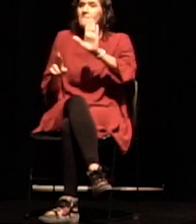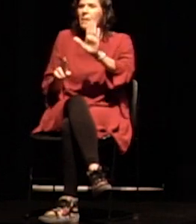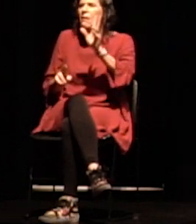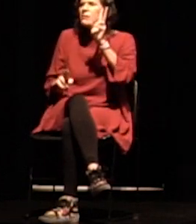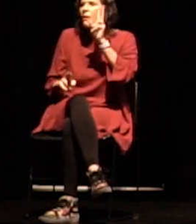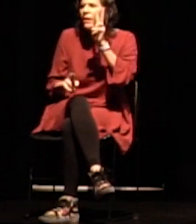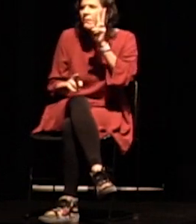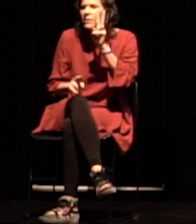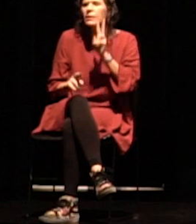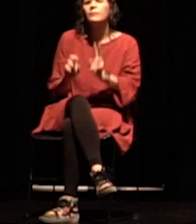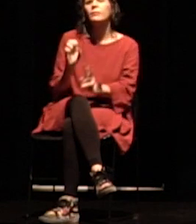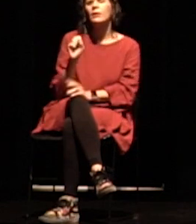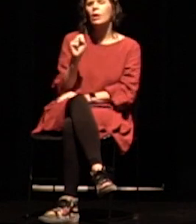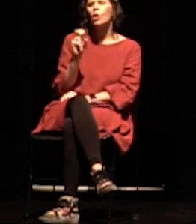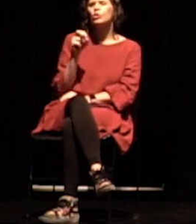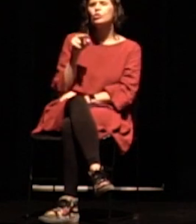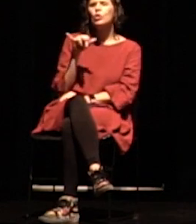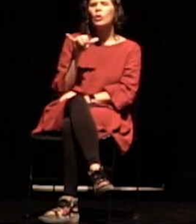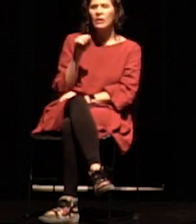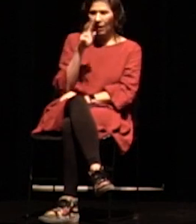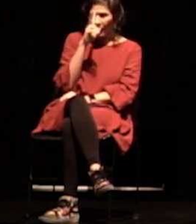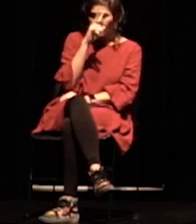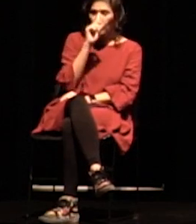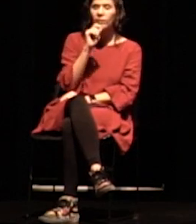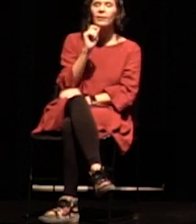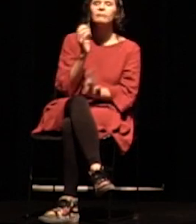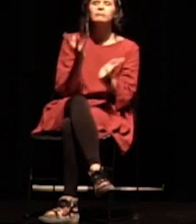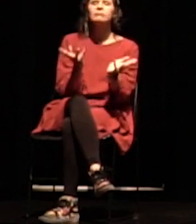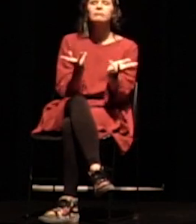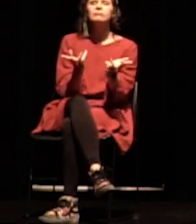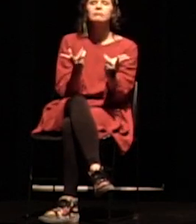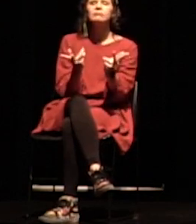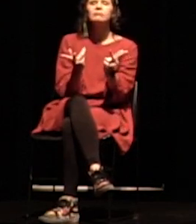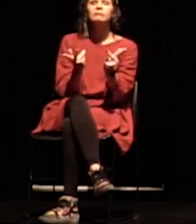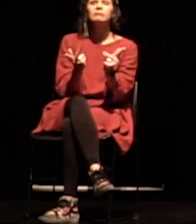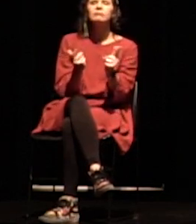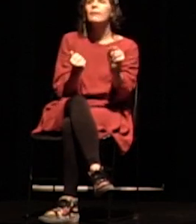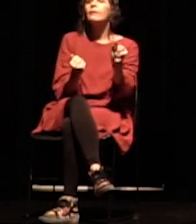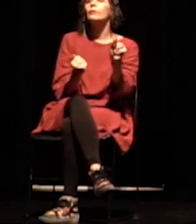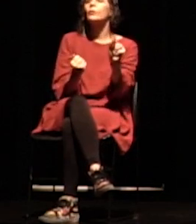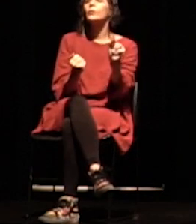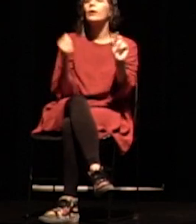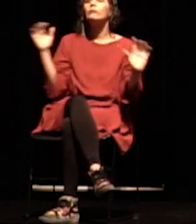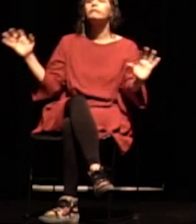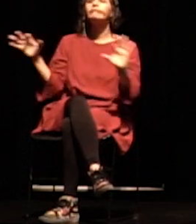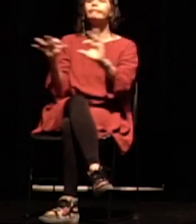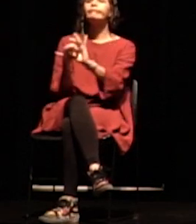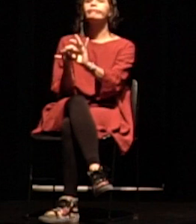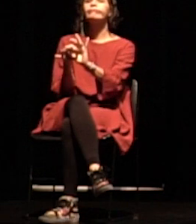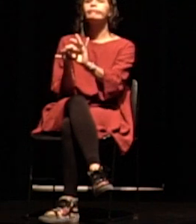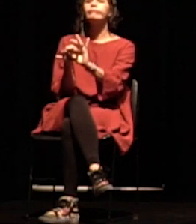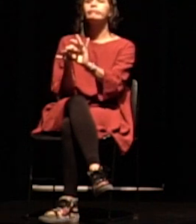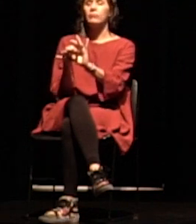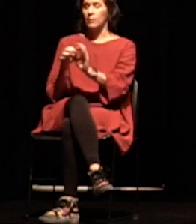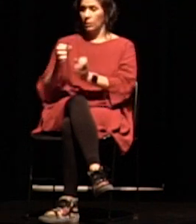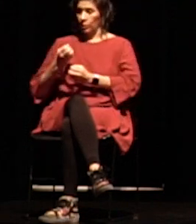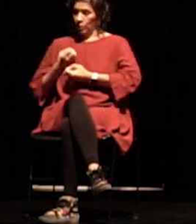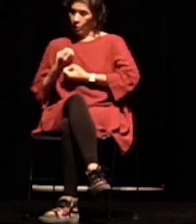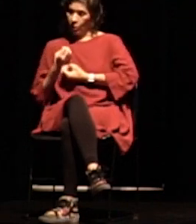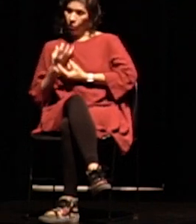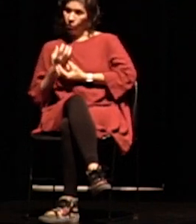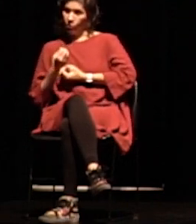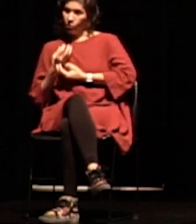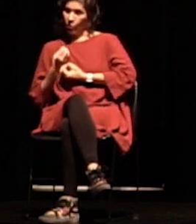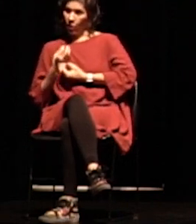lembra, Sônia? É aquela maravilha de toda a ligação entre os poetas,